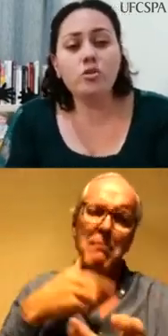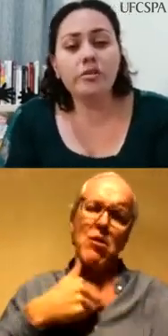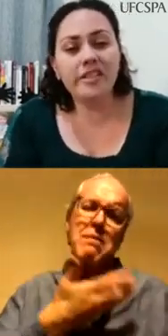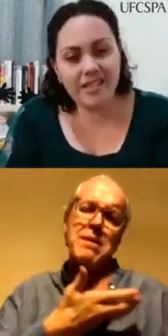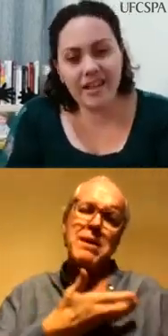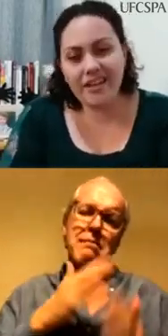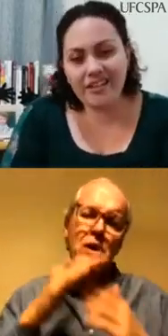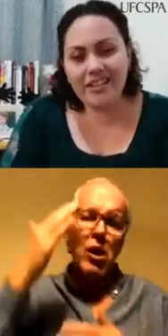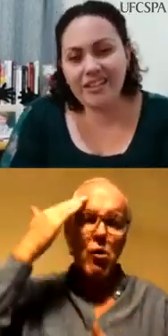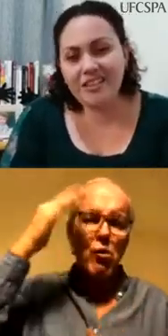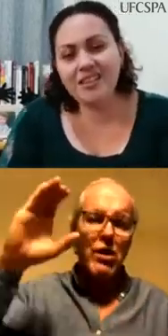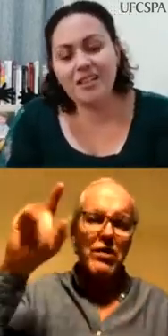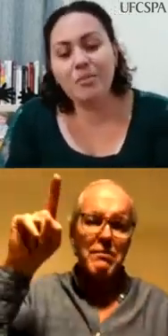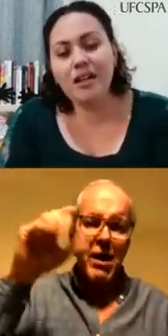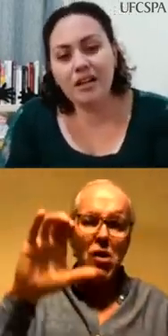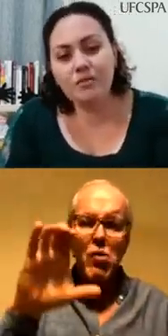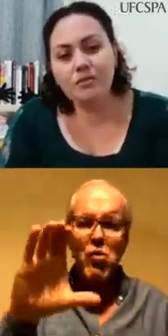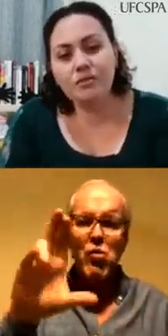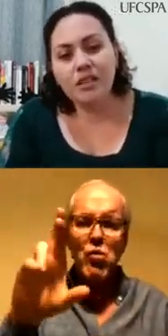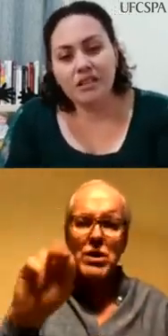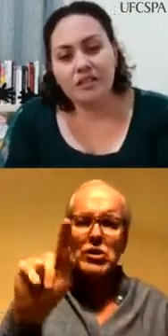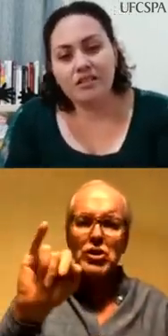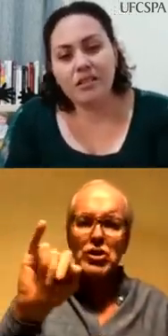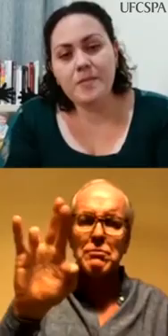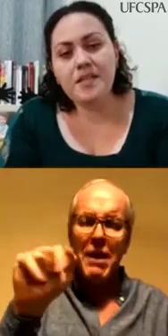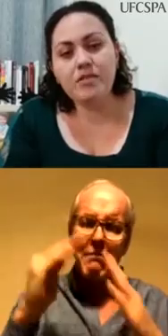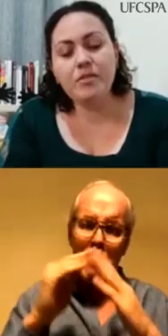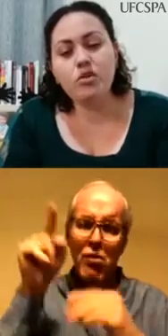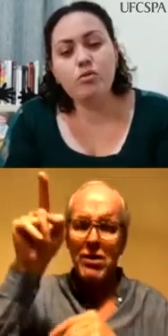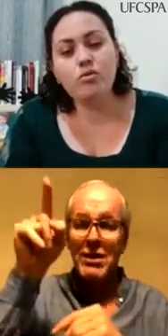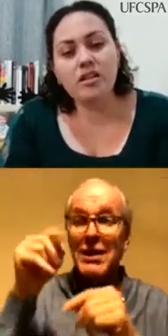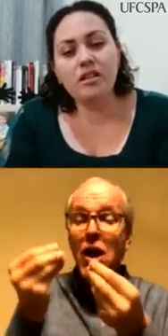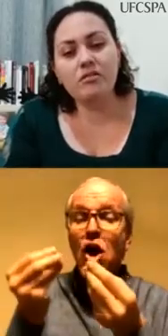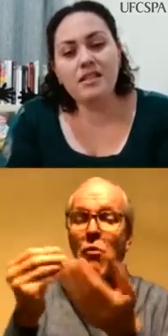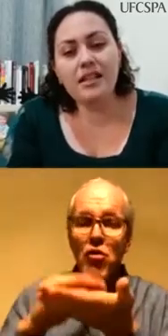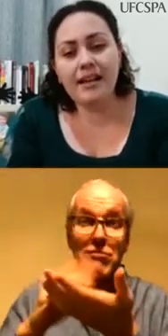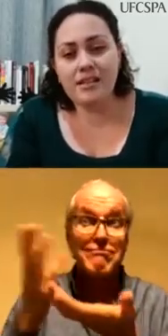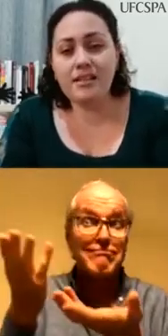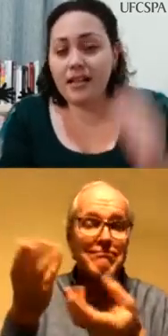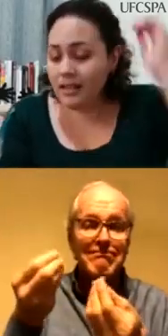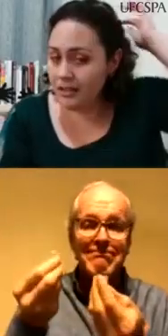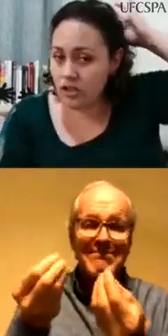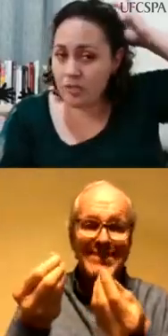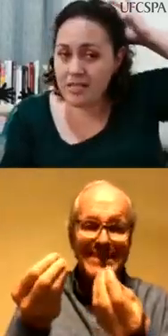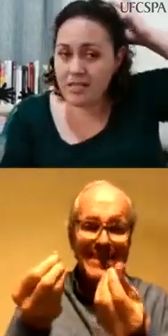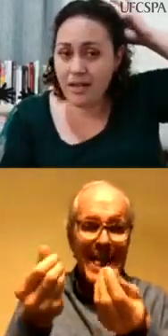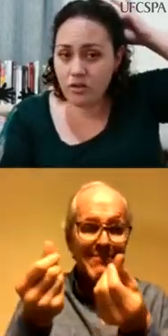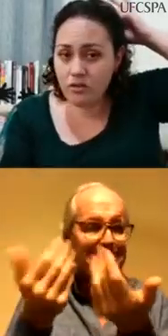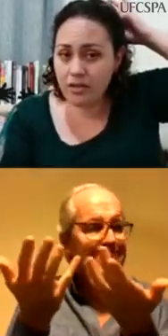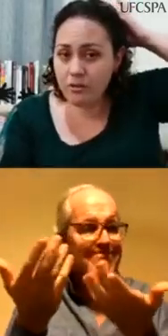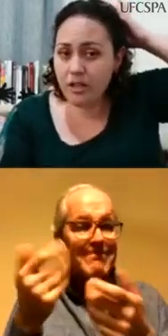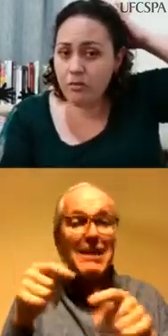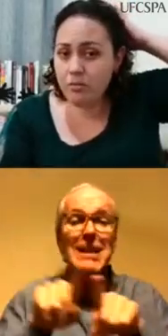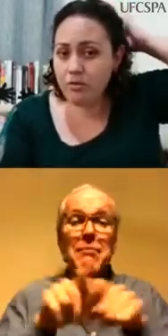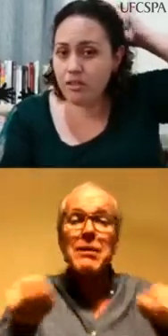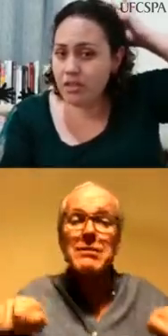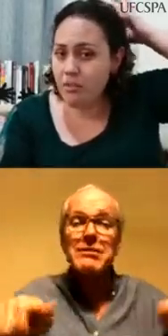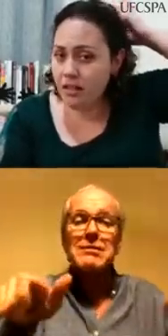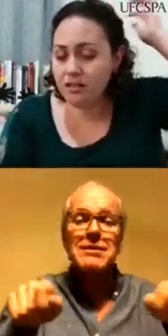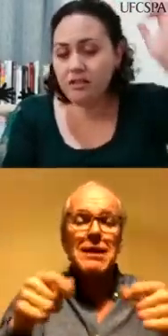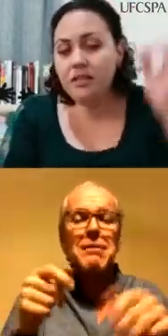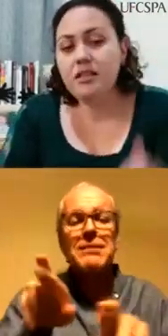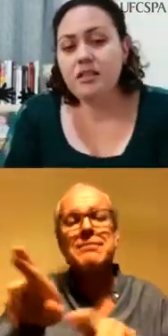comunidade surda cega, né, que tem trabalhado especificamente com o uso da língua de sinais de Libras Tátil, né? Eu tenho um amigo